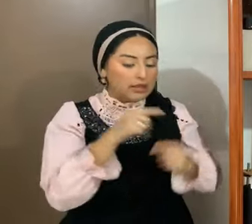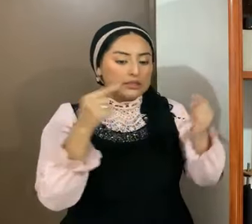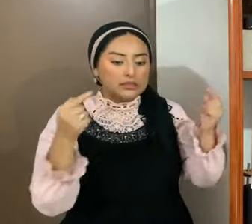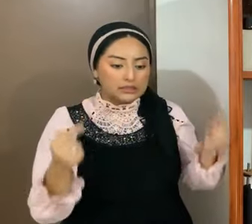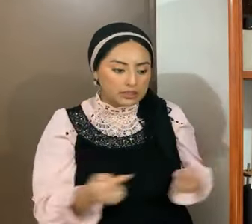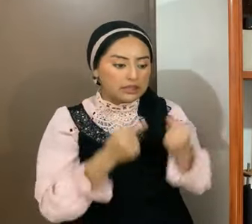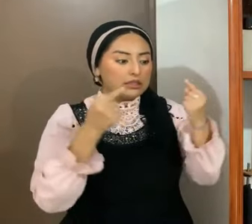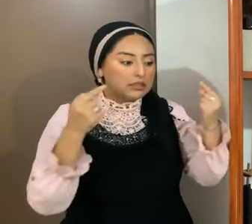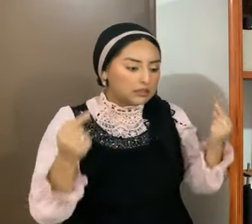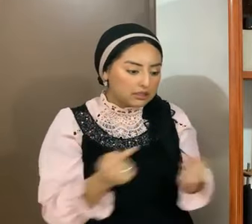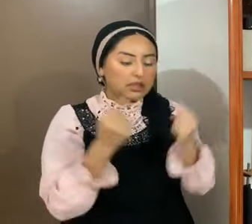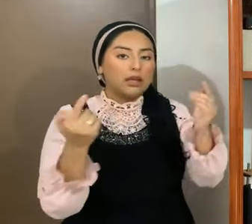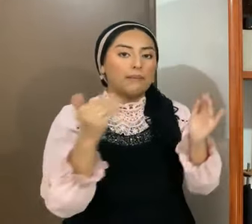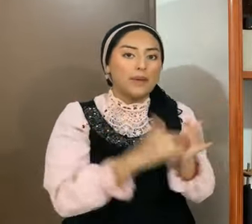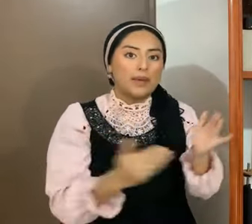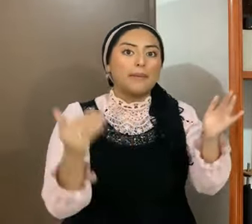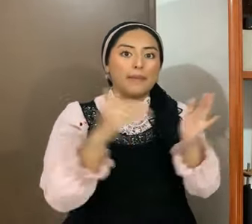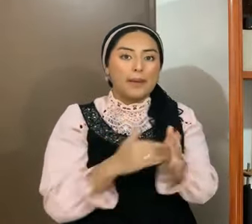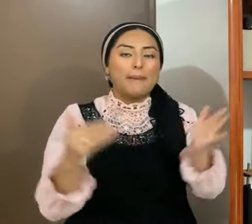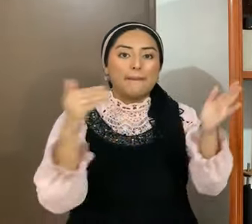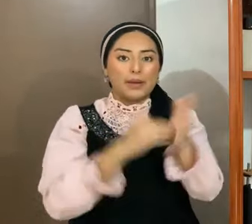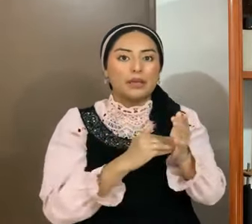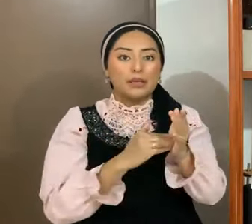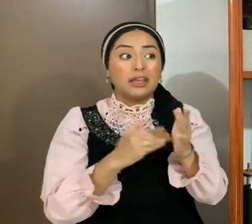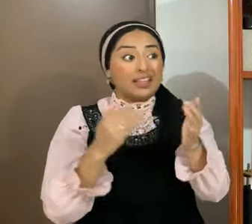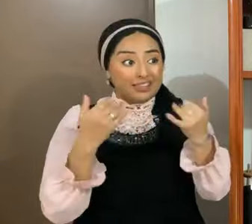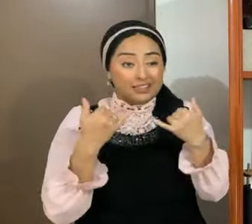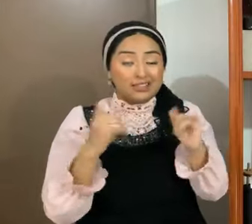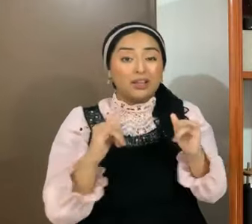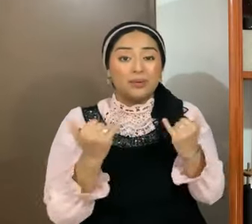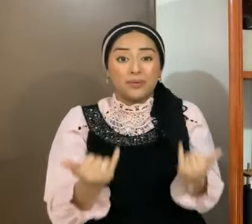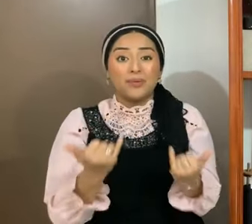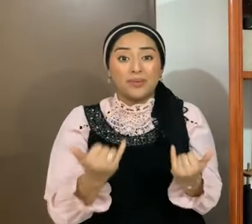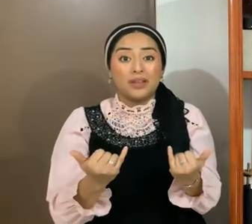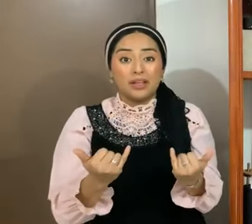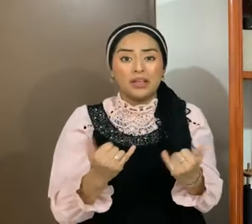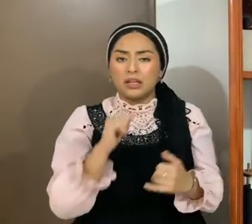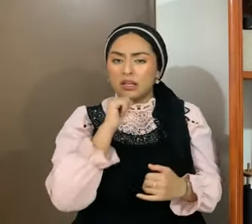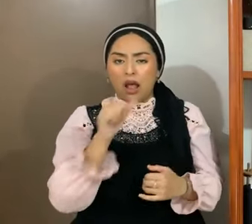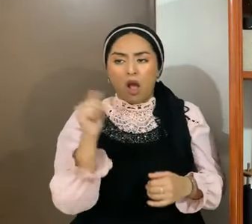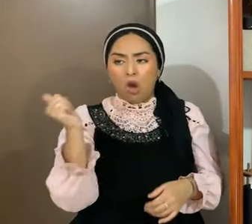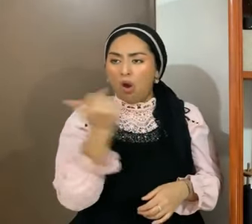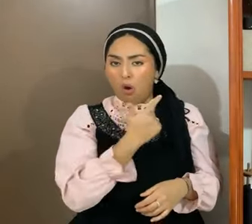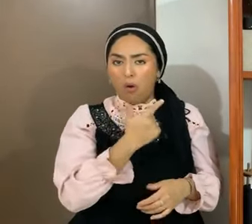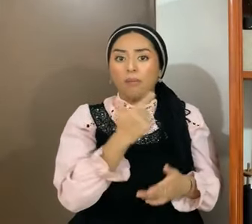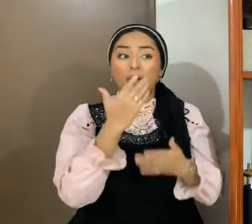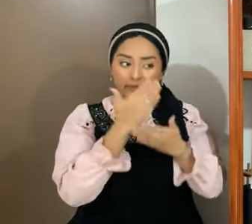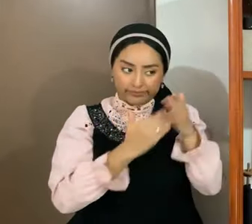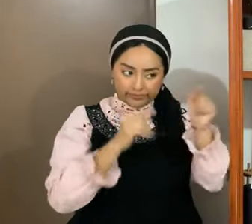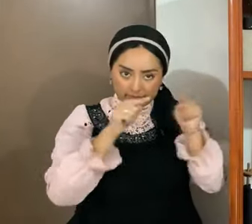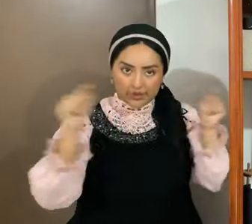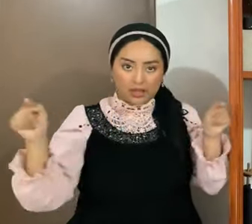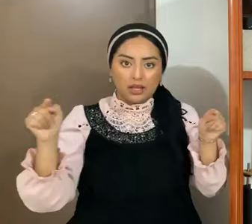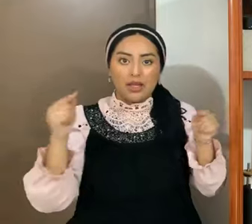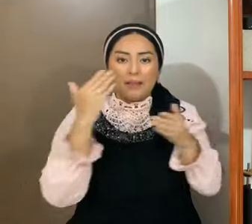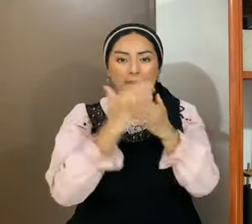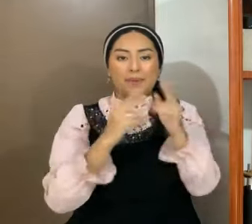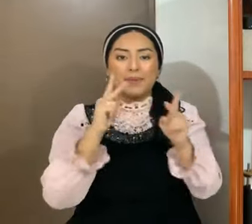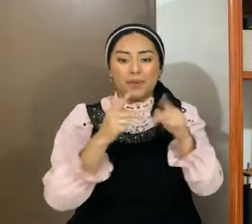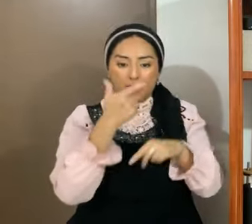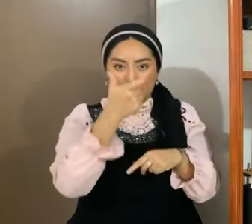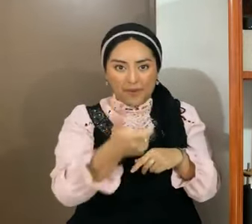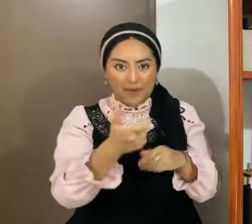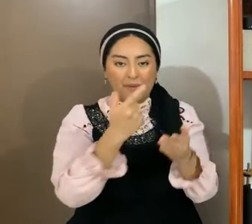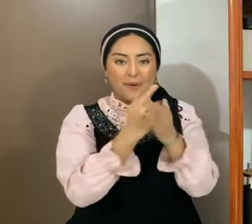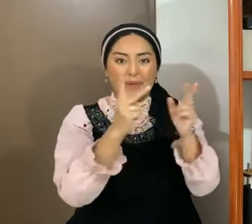y pecaba y pecaba constantemente. Y aún hoy, lamentablemente, no todos, pero hay quienes se han conectado para allá